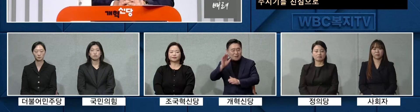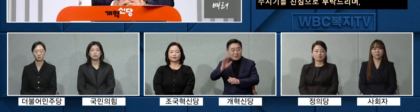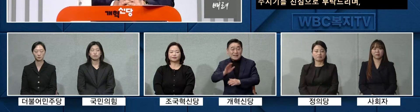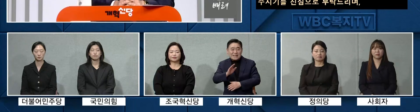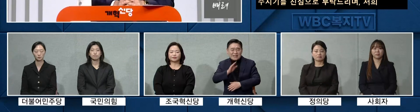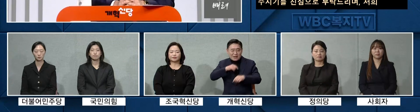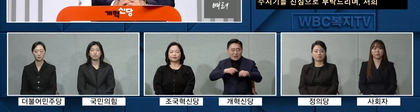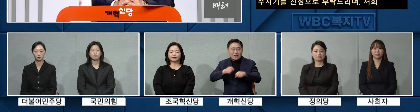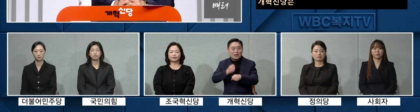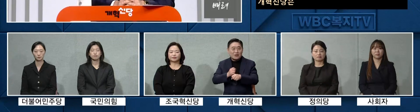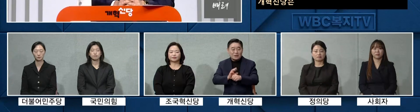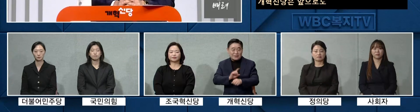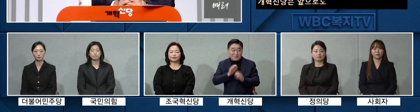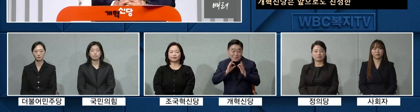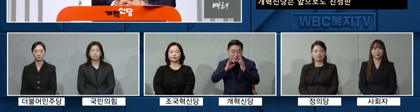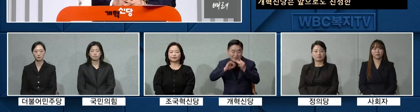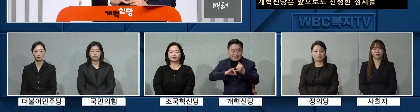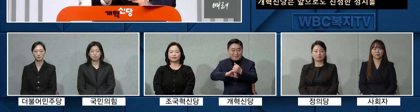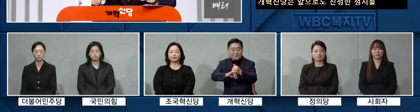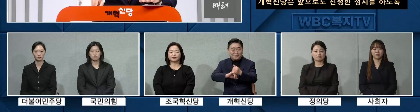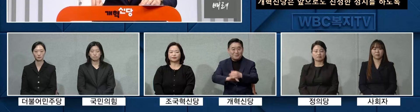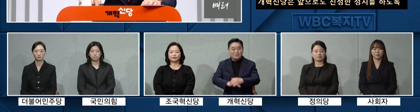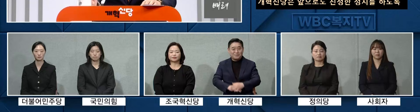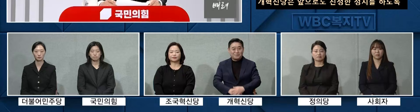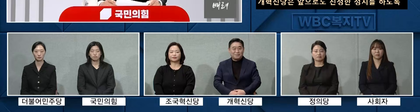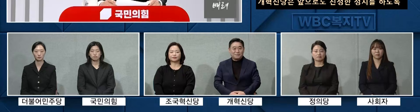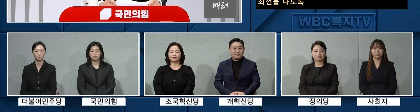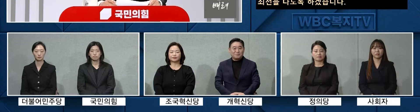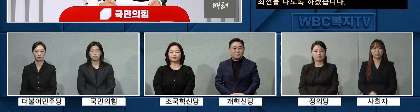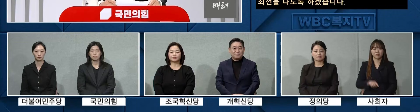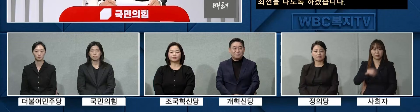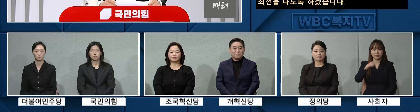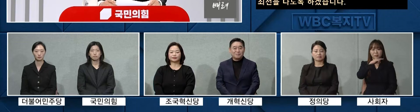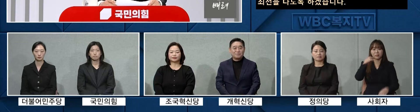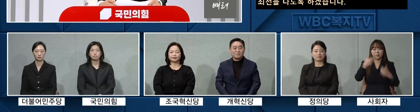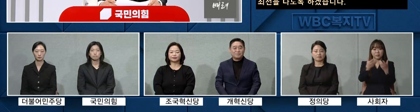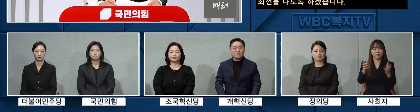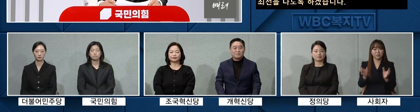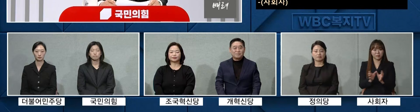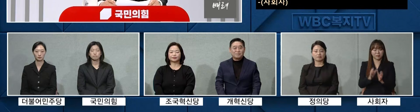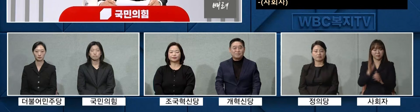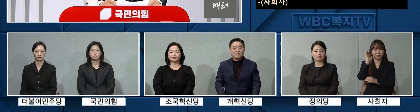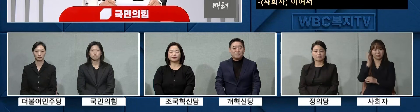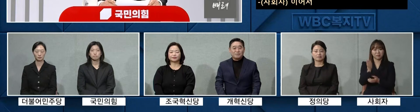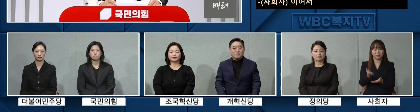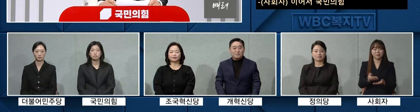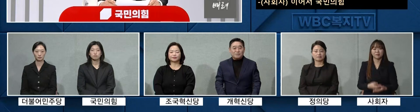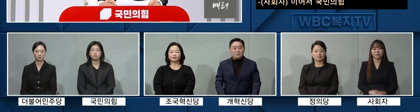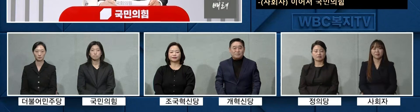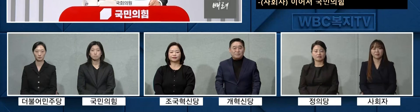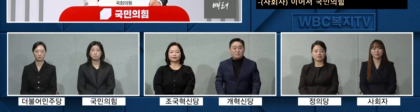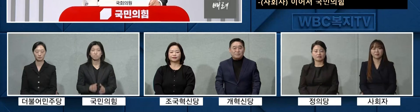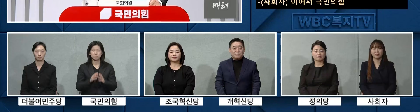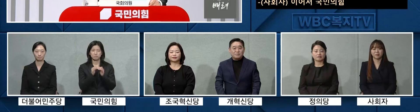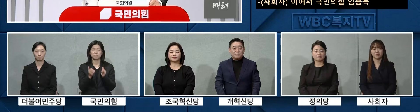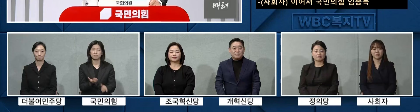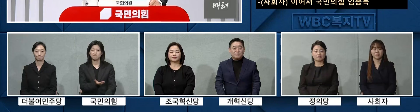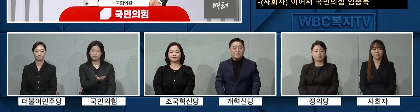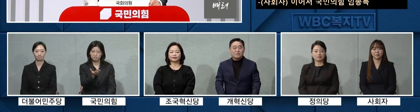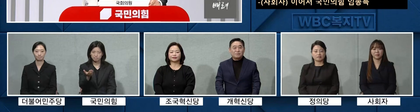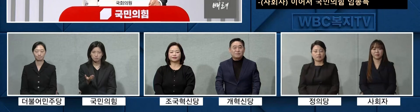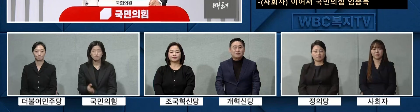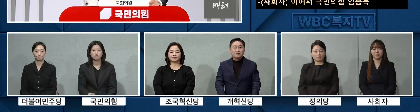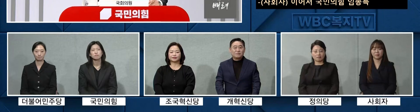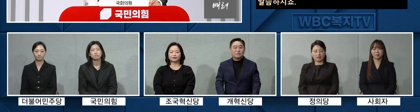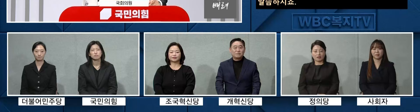진정한 정치를 하도록 최선을 다하도록 하겠습니다. 예, 이어서 국민의힘 임종득 의원 말씀하시죠. 국민 여러분,